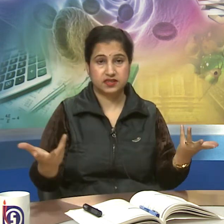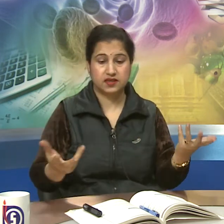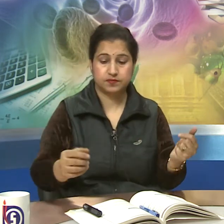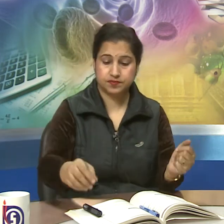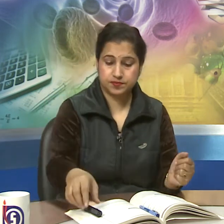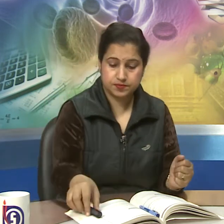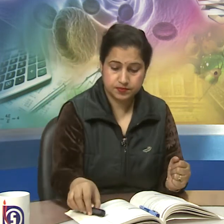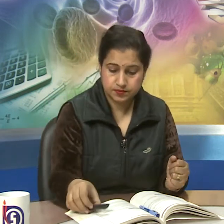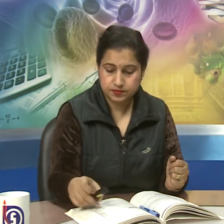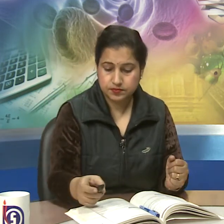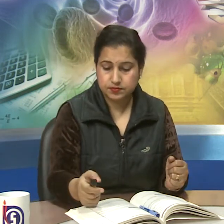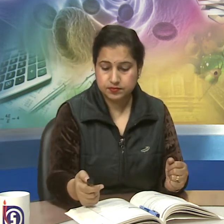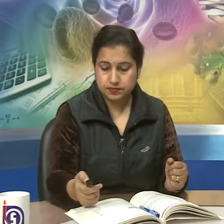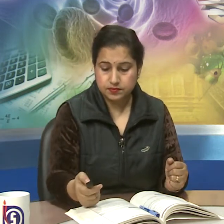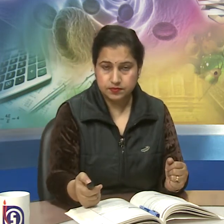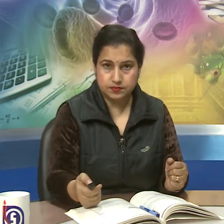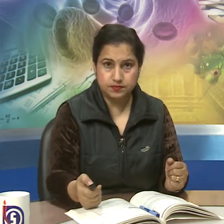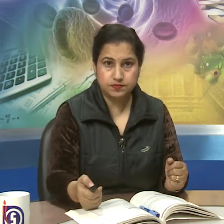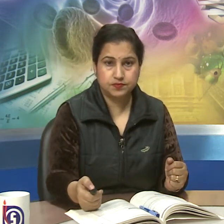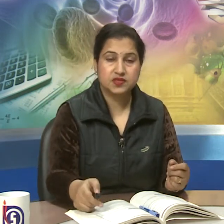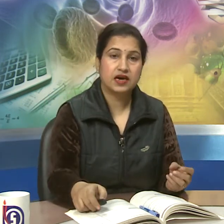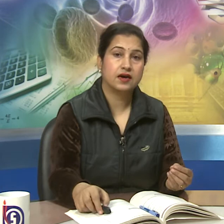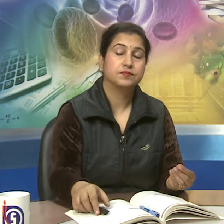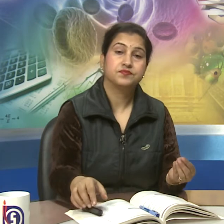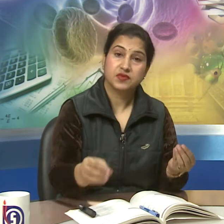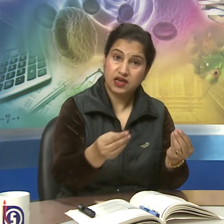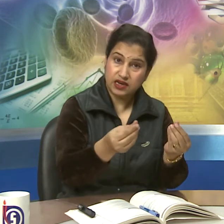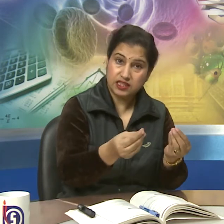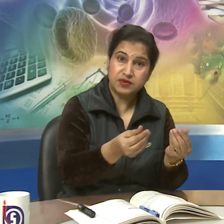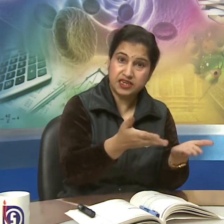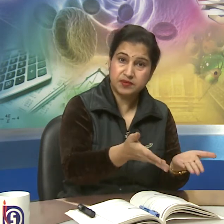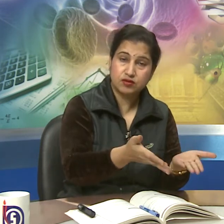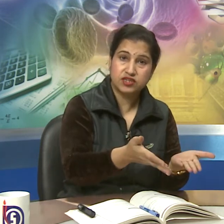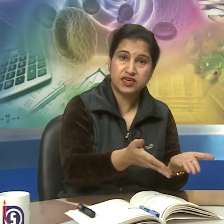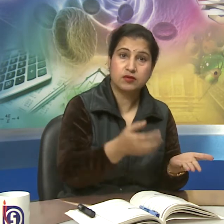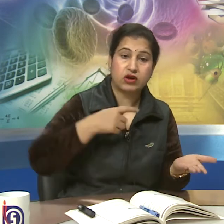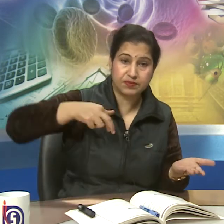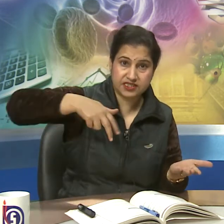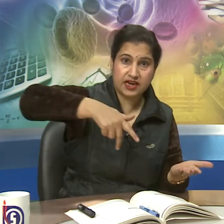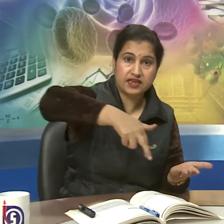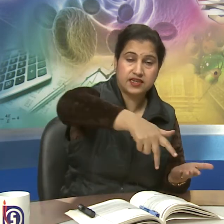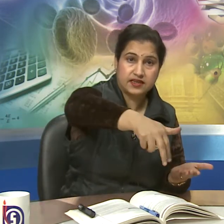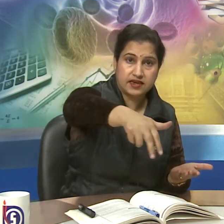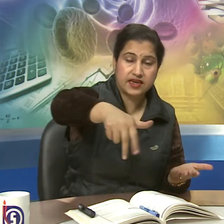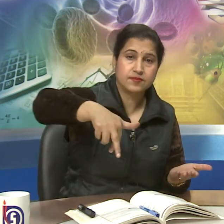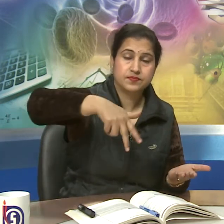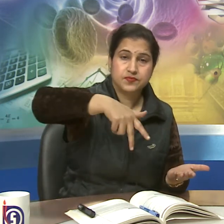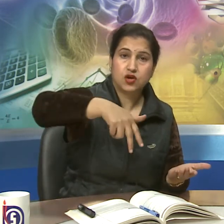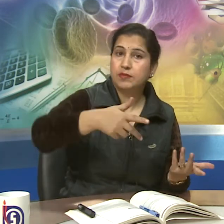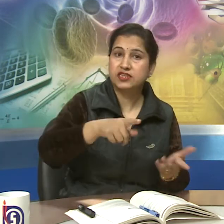हैं या गंदे मिट्टी में कुछ है हम वहां पर चले चलकर गए और हमने